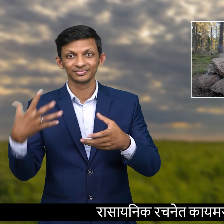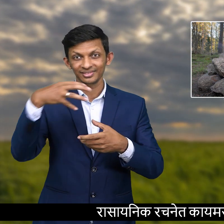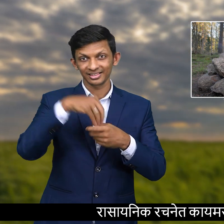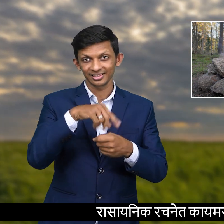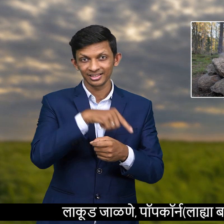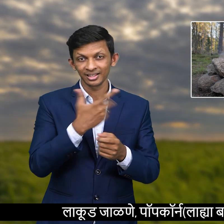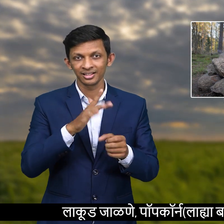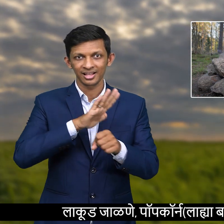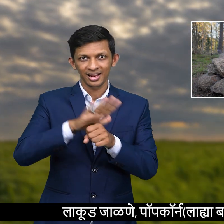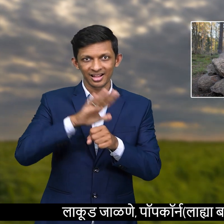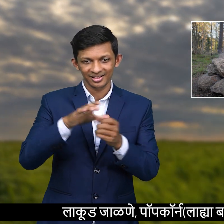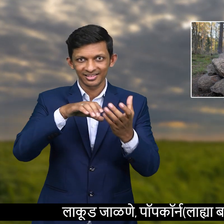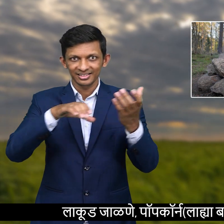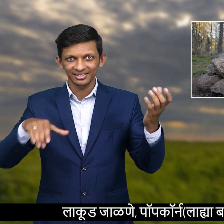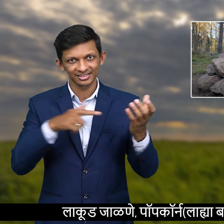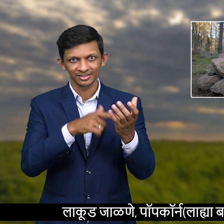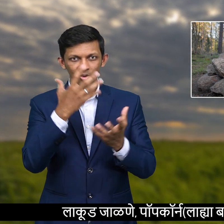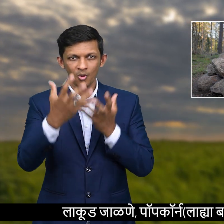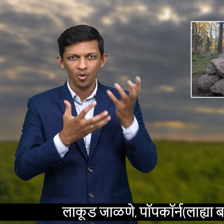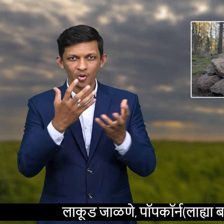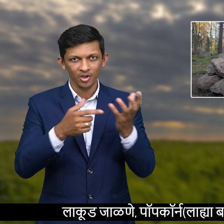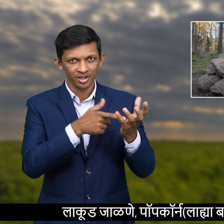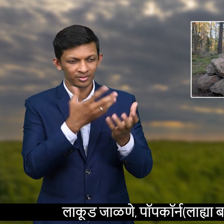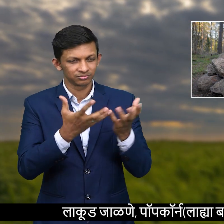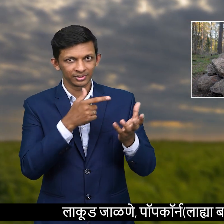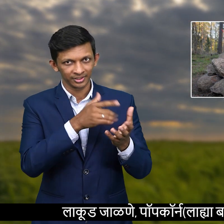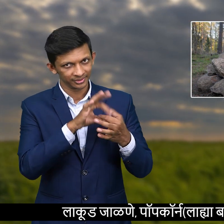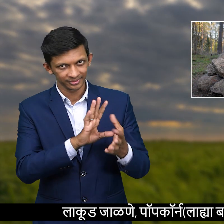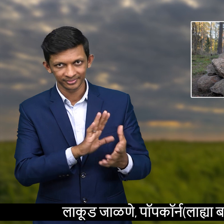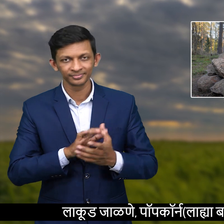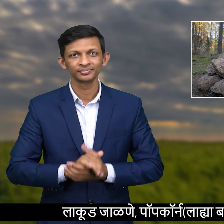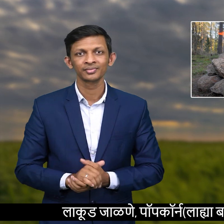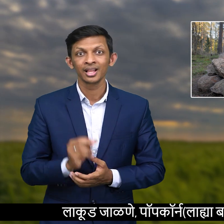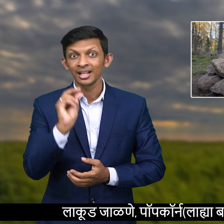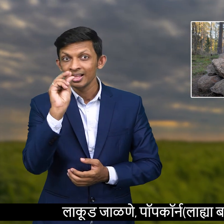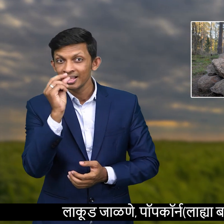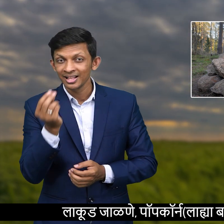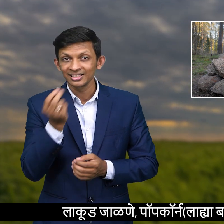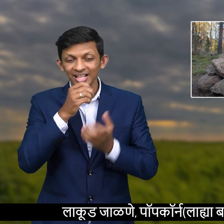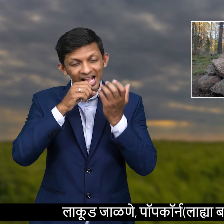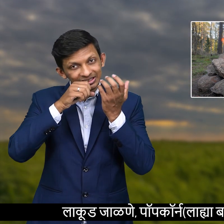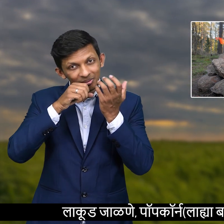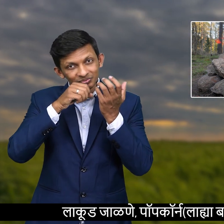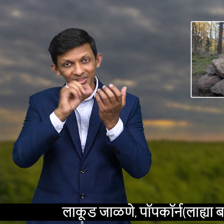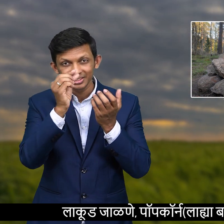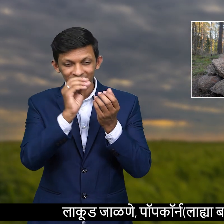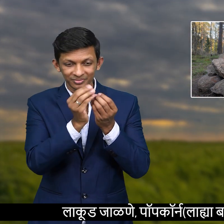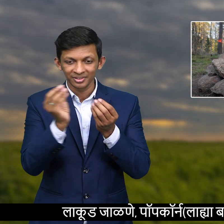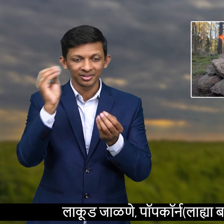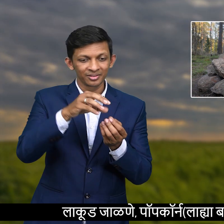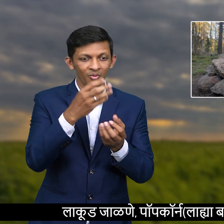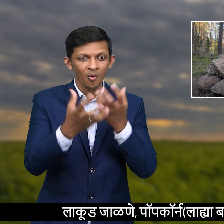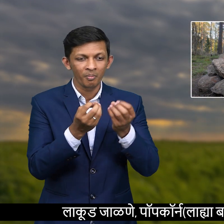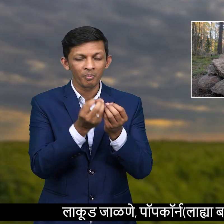पदार्थ तयार होणे. लाकूड जाळणे, पॉपकॉर्न लाह्या बनणे आणि लोखंड गंजणे ही